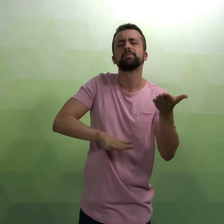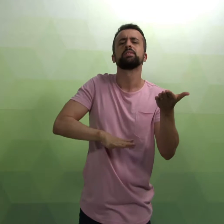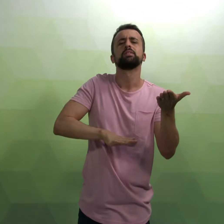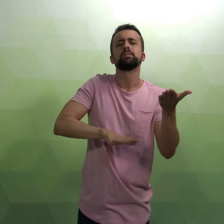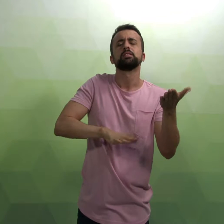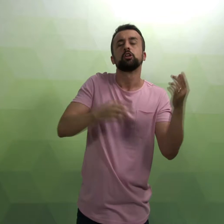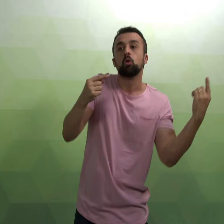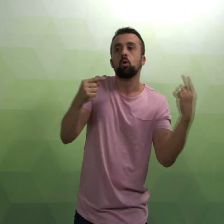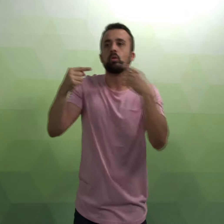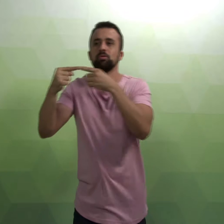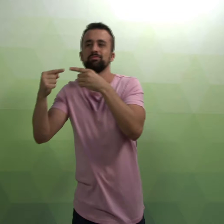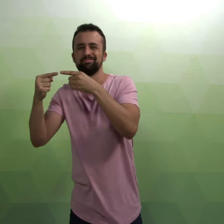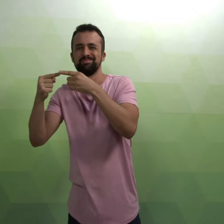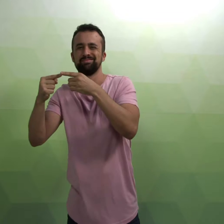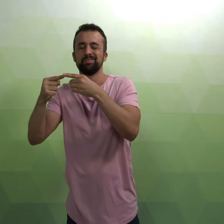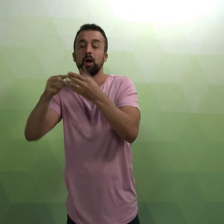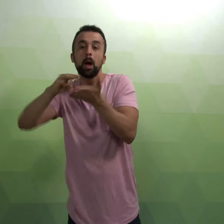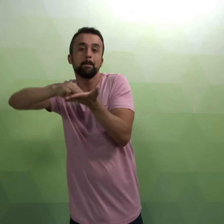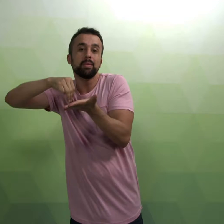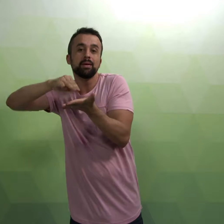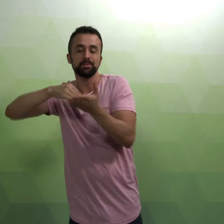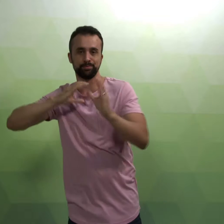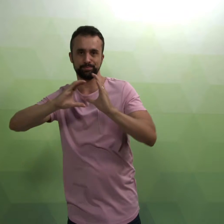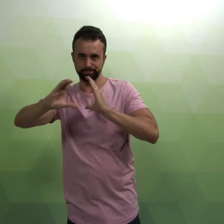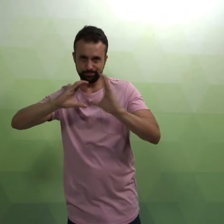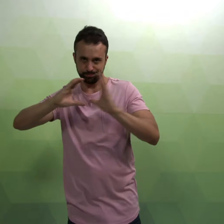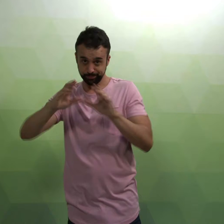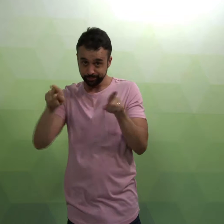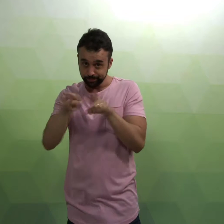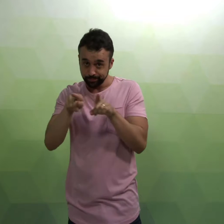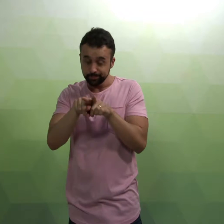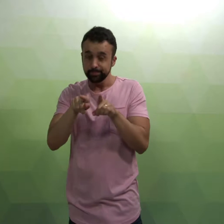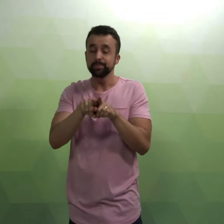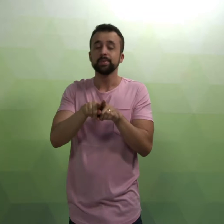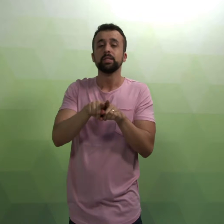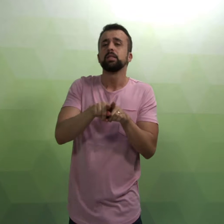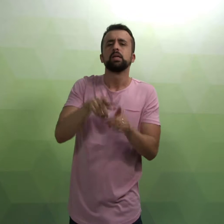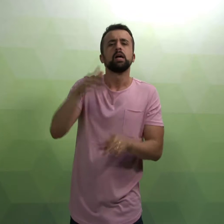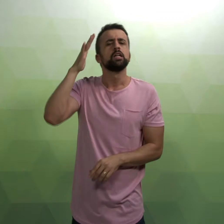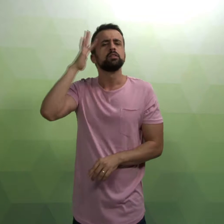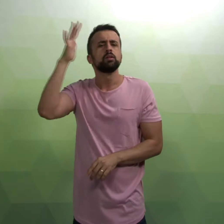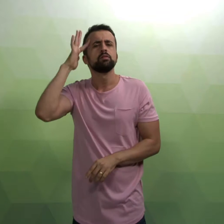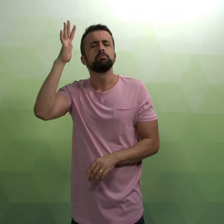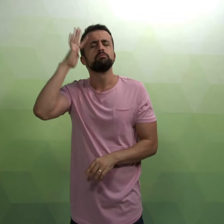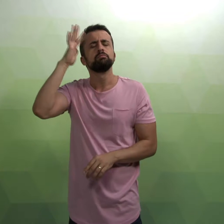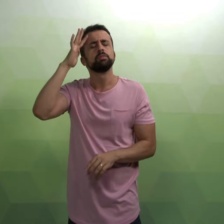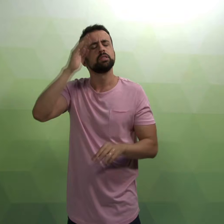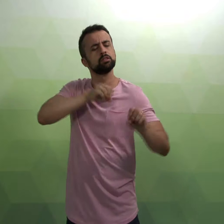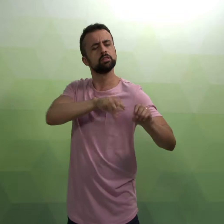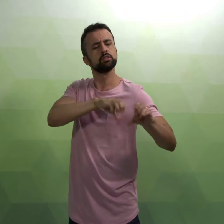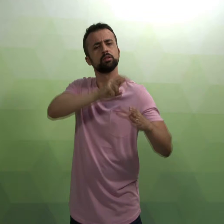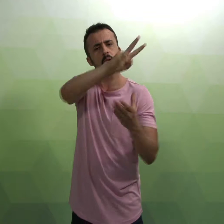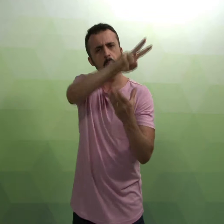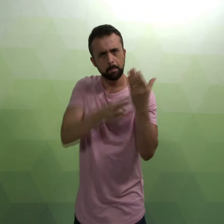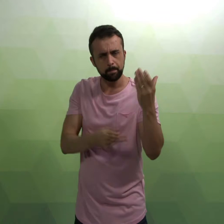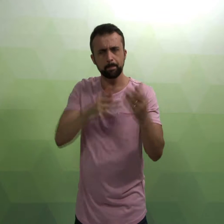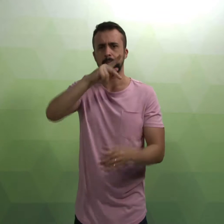propostas de atividades que estejam em conexão com a abordagem comunicativa e o ensino bilíngue